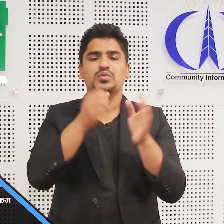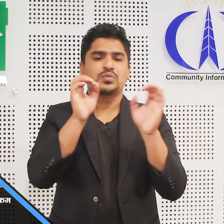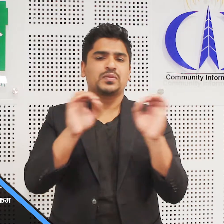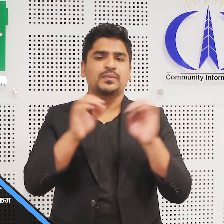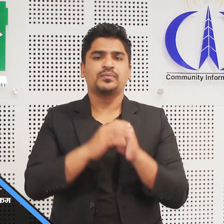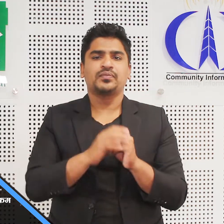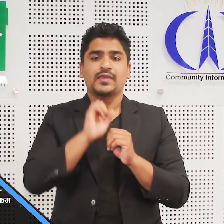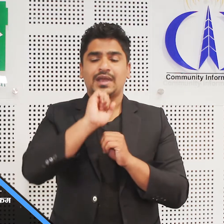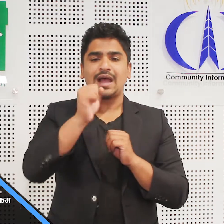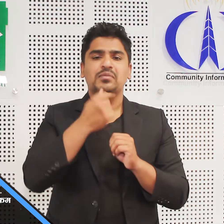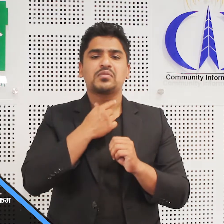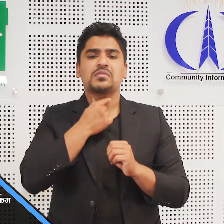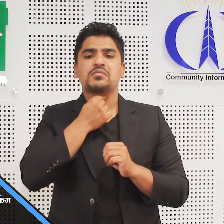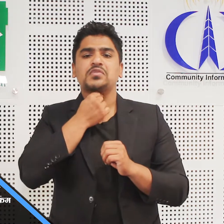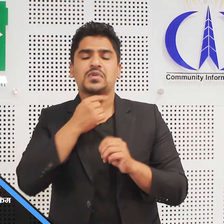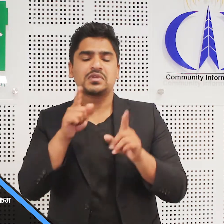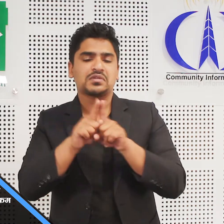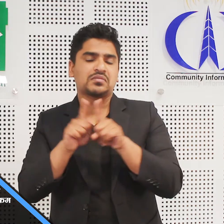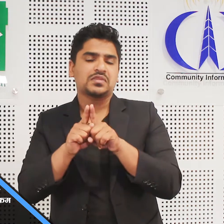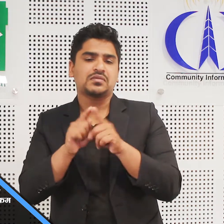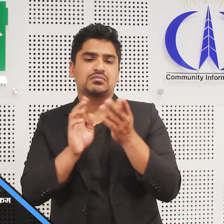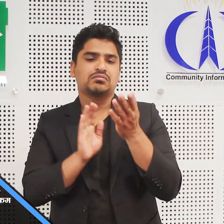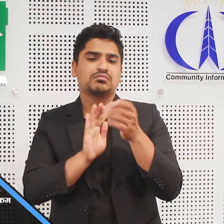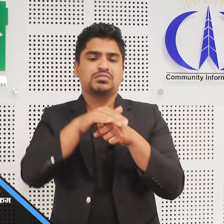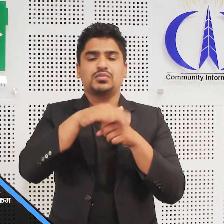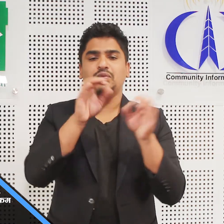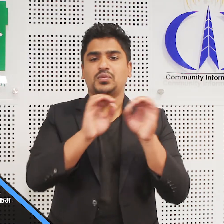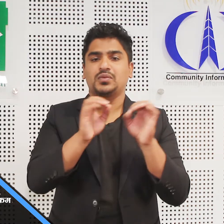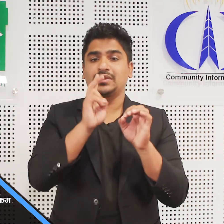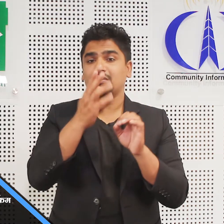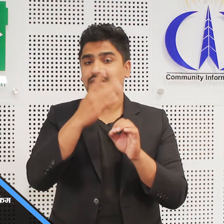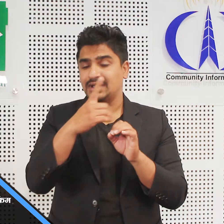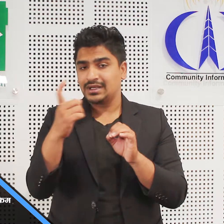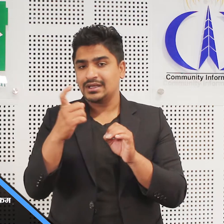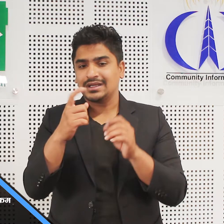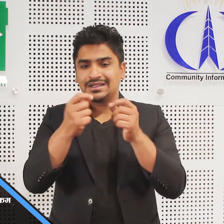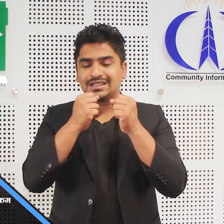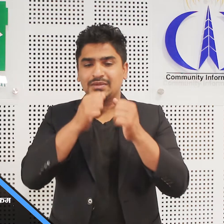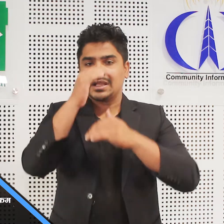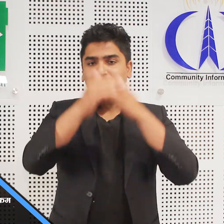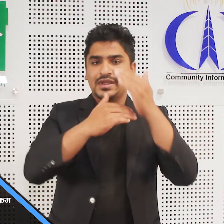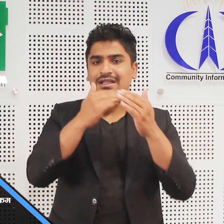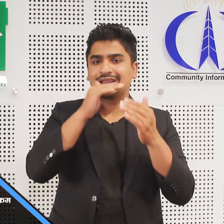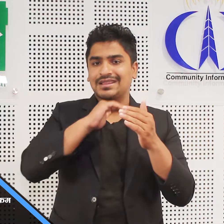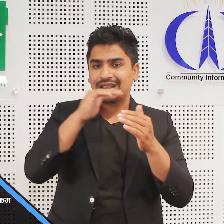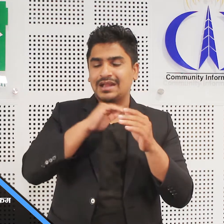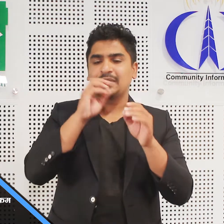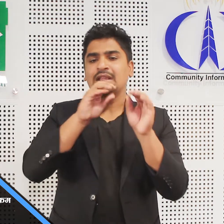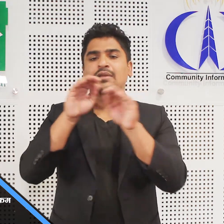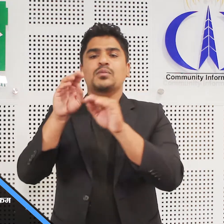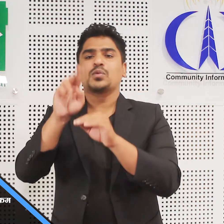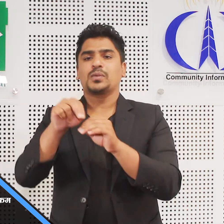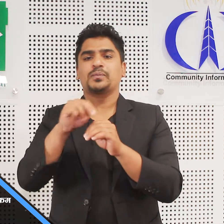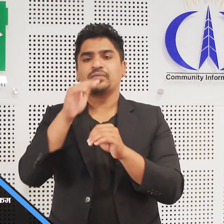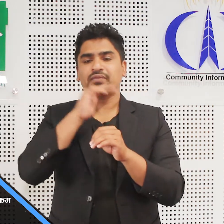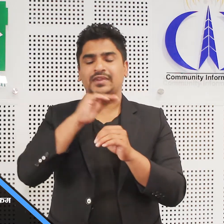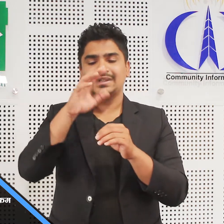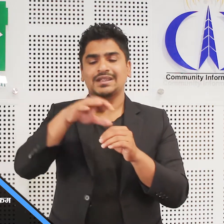जस्तो अब महिलालाई सहुलियत दिया छ भने त कति महिलाको पहुँचै हुँदैन, उहाँहरूको त्यो आत्मविश्वास पनि बढेको हुँदैन, त्यसको लागि